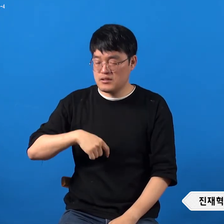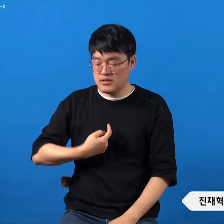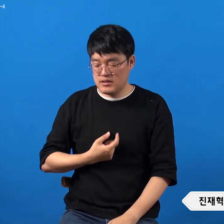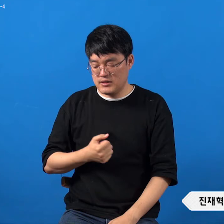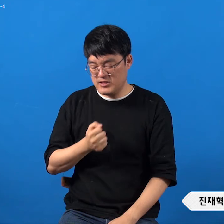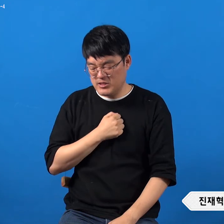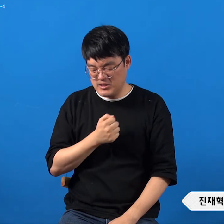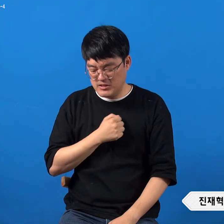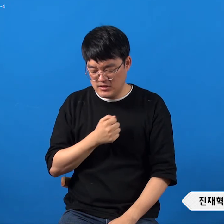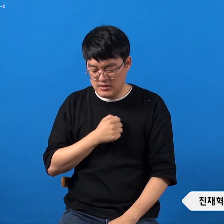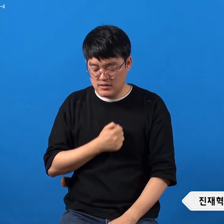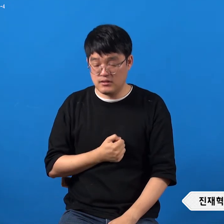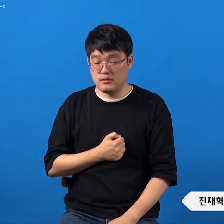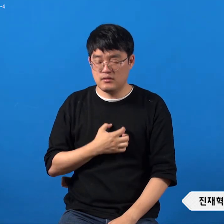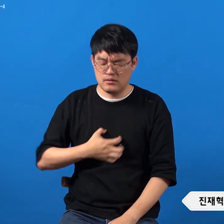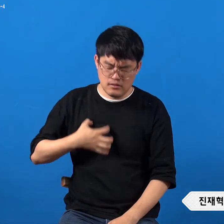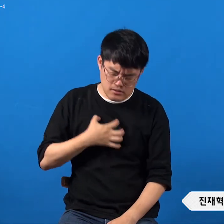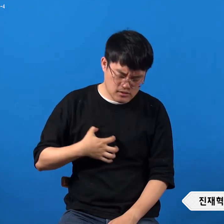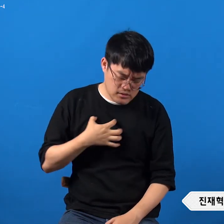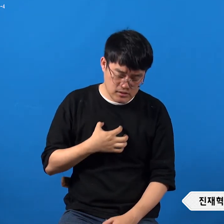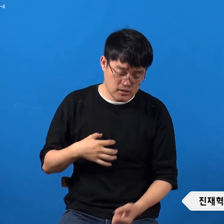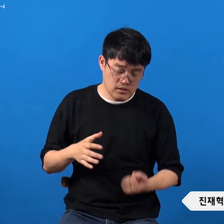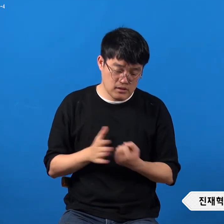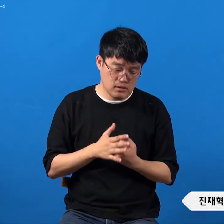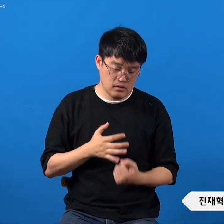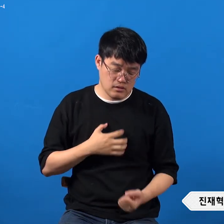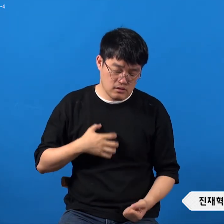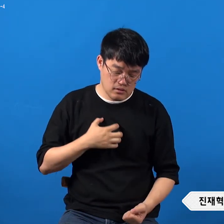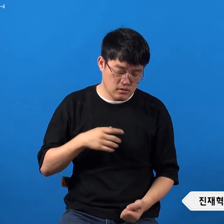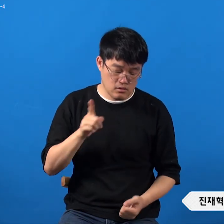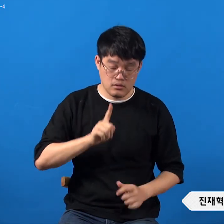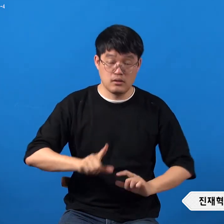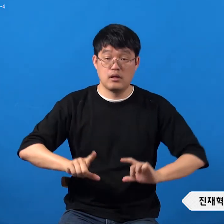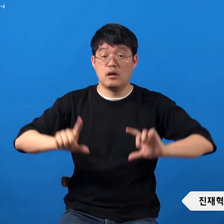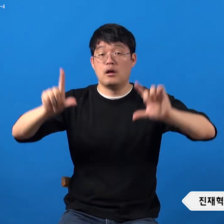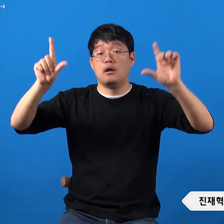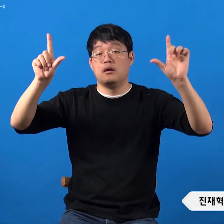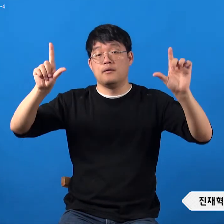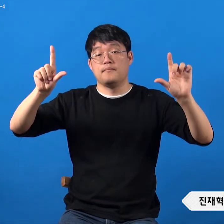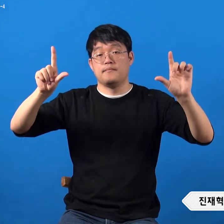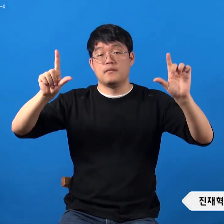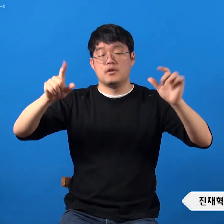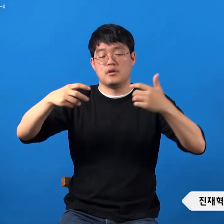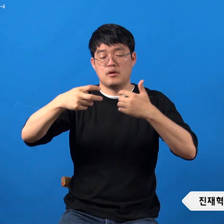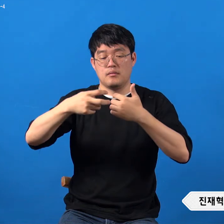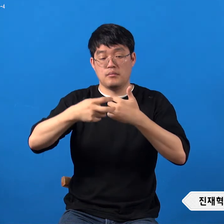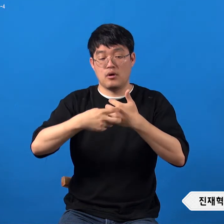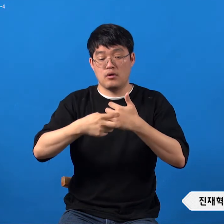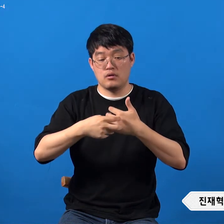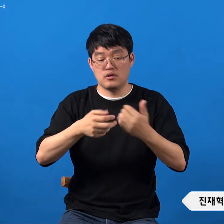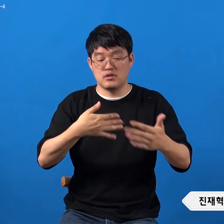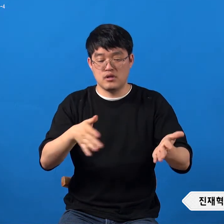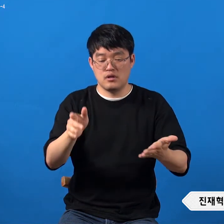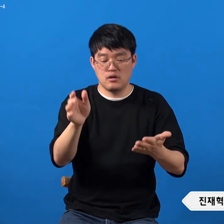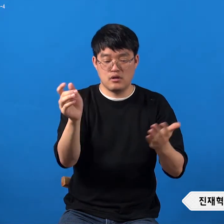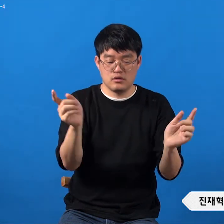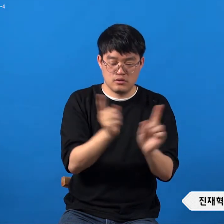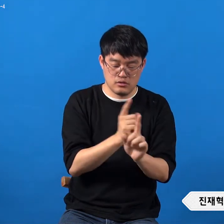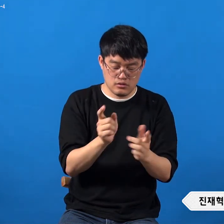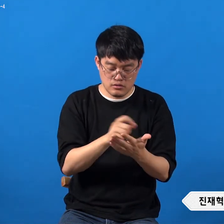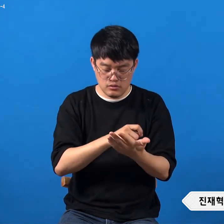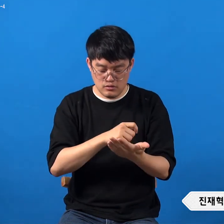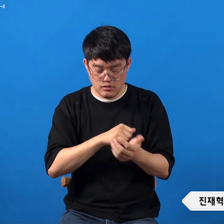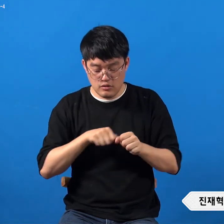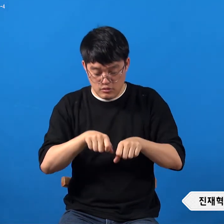한탄과 괴로움 때문에 어쩔 줄 몰라는 그에게 어느 날 병실을 청소하는 한 흑인 여자